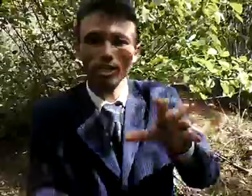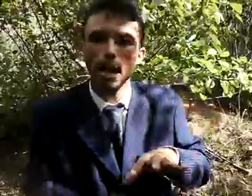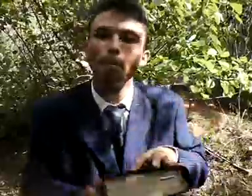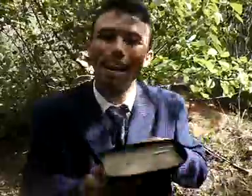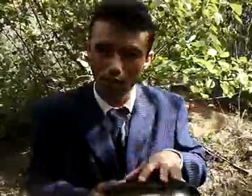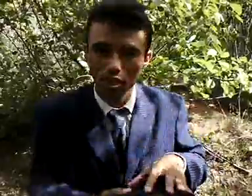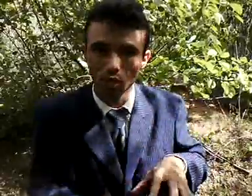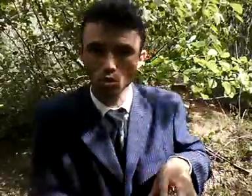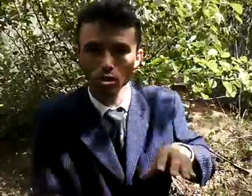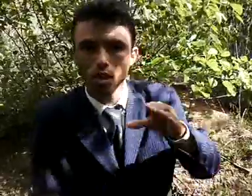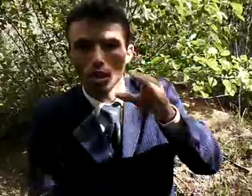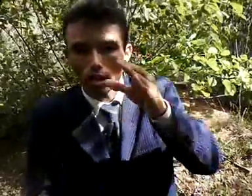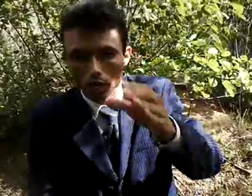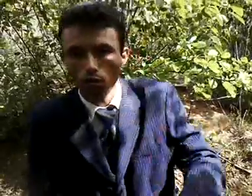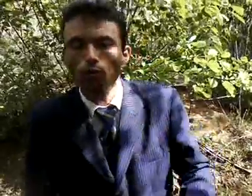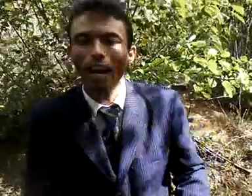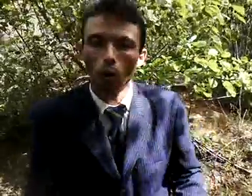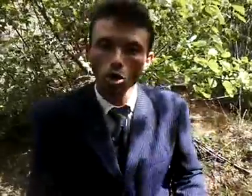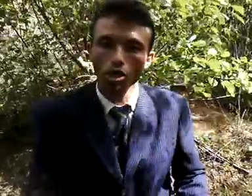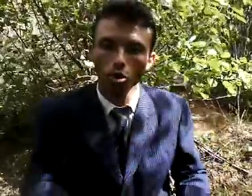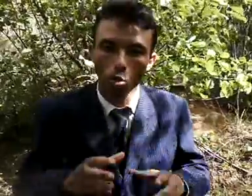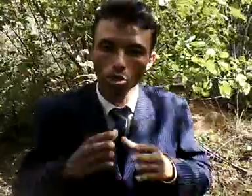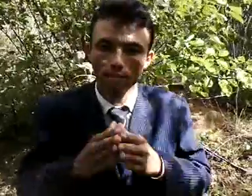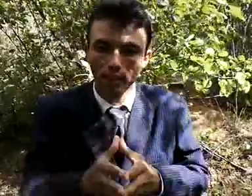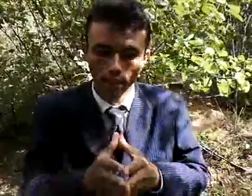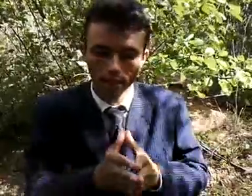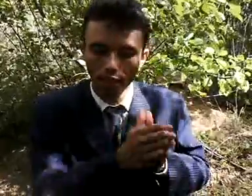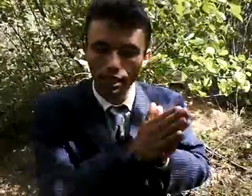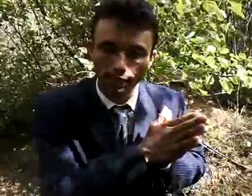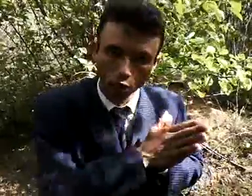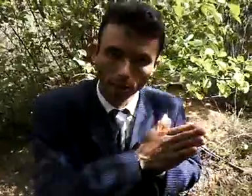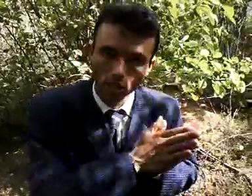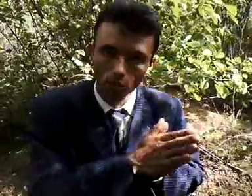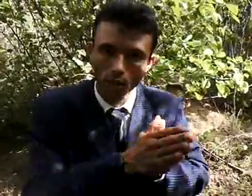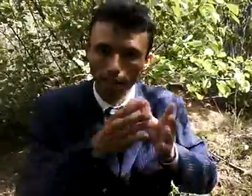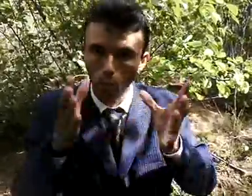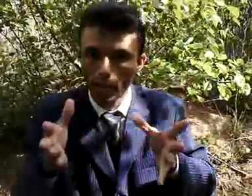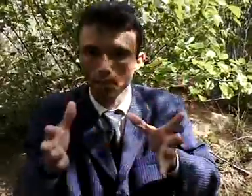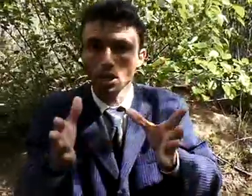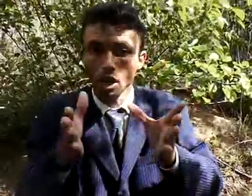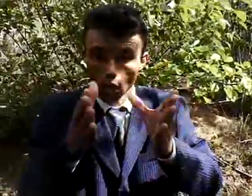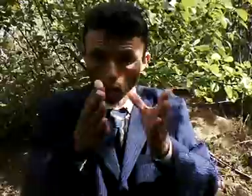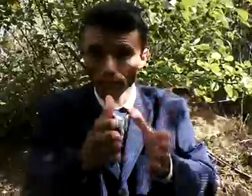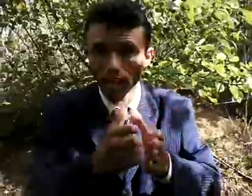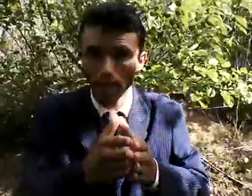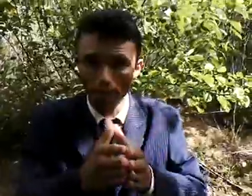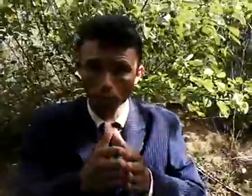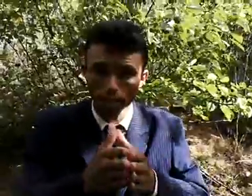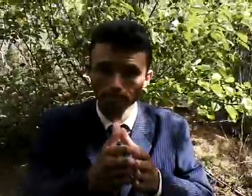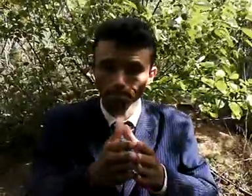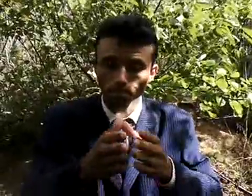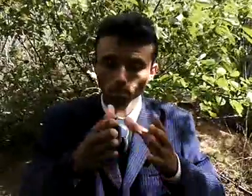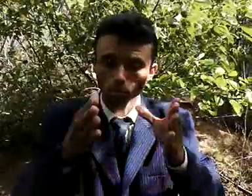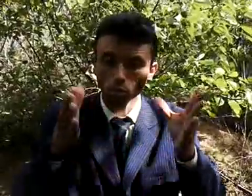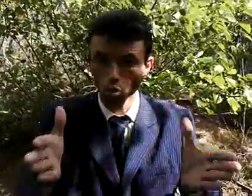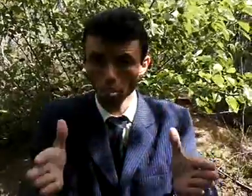a Palavra de Deus. E eu vou falar hoje, como já falei anteriormente, vou recapitular, eu quero falar para você sobre